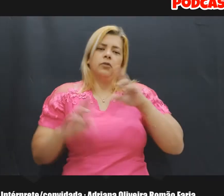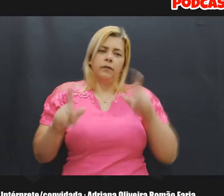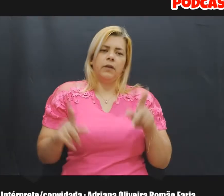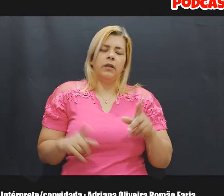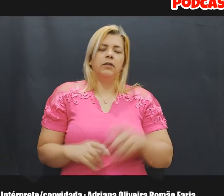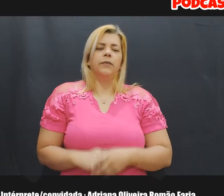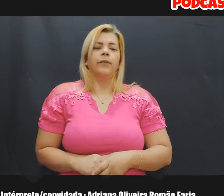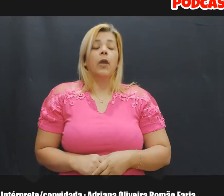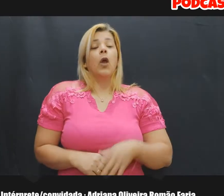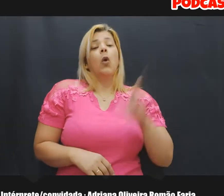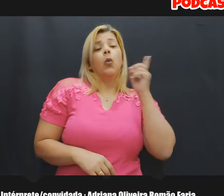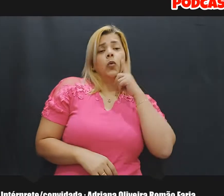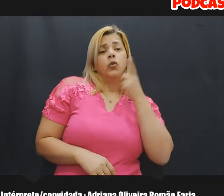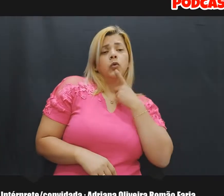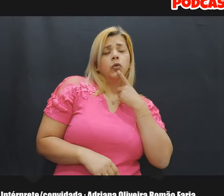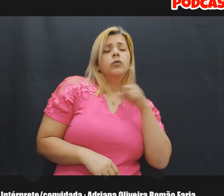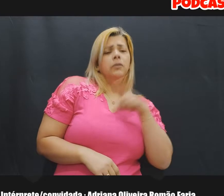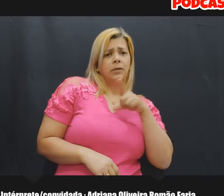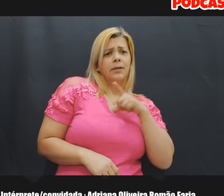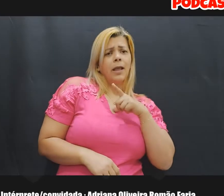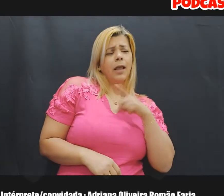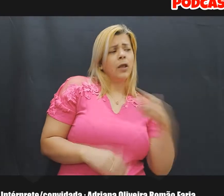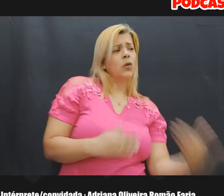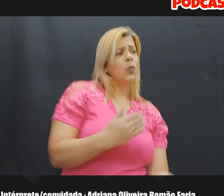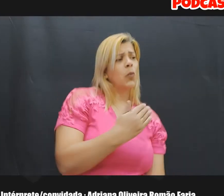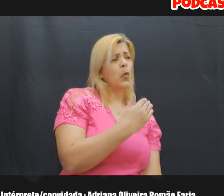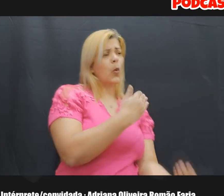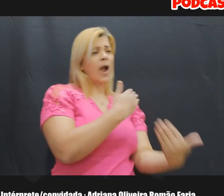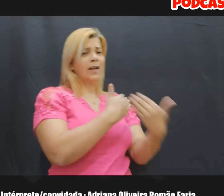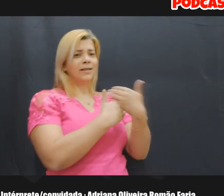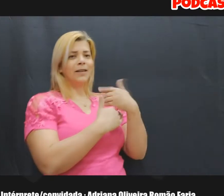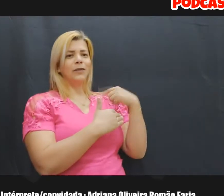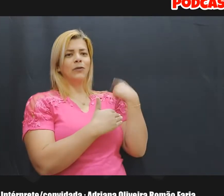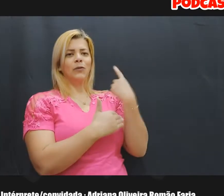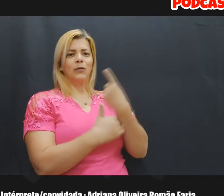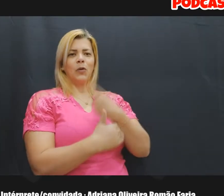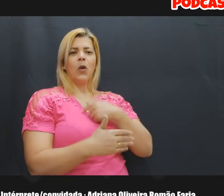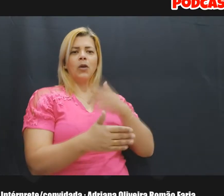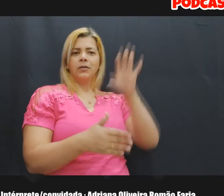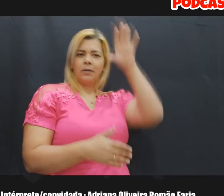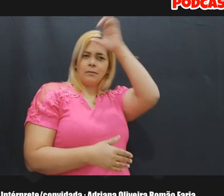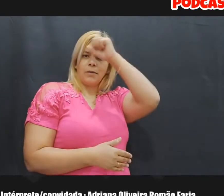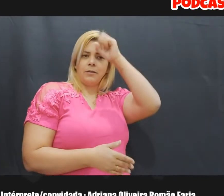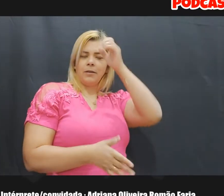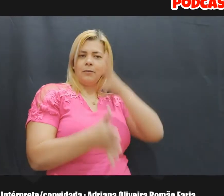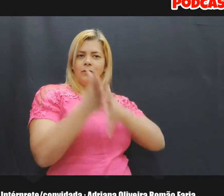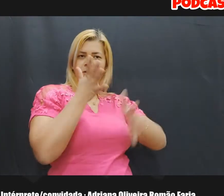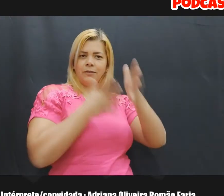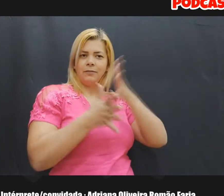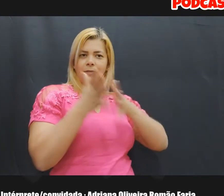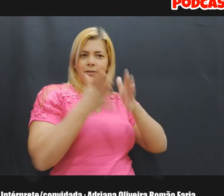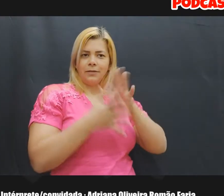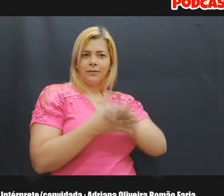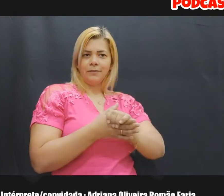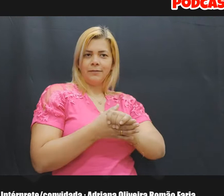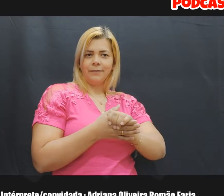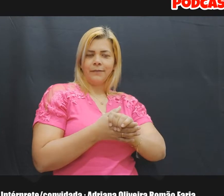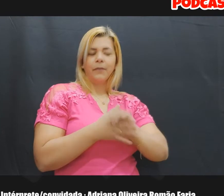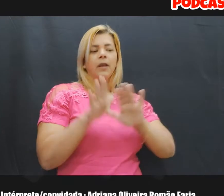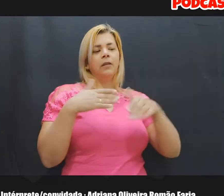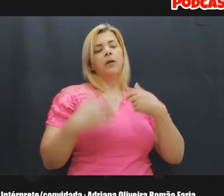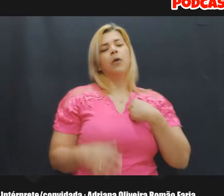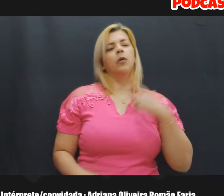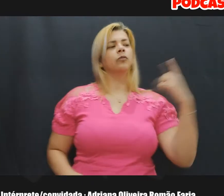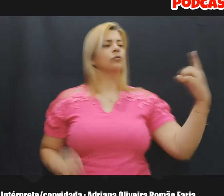livre acesso a todos nós quando nós aprendemos Libras. Então, para abordar um